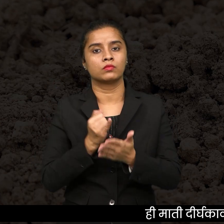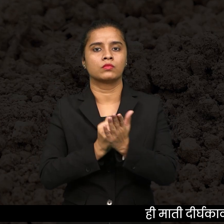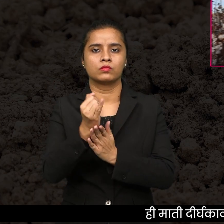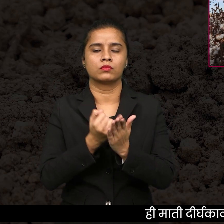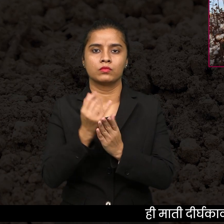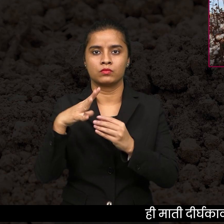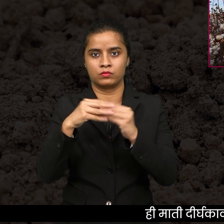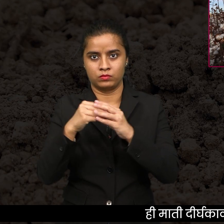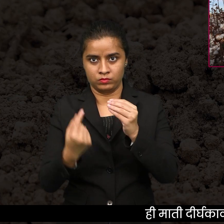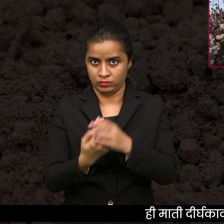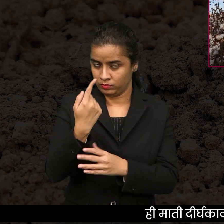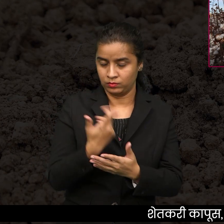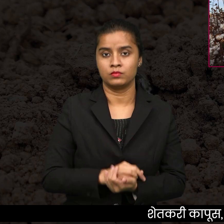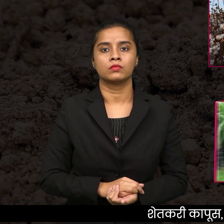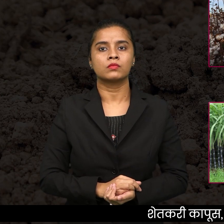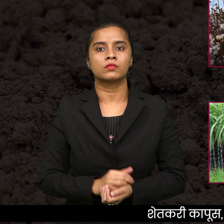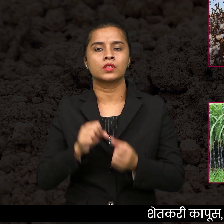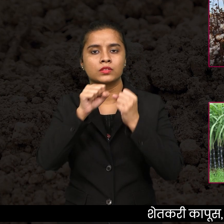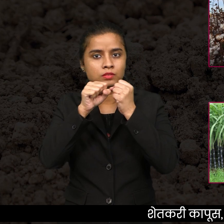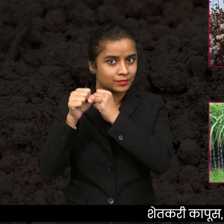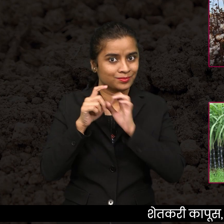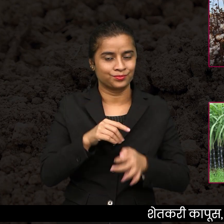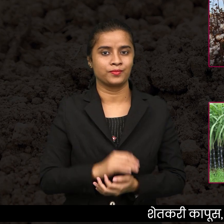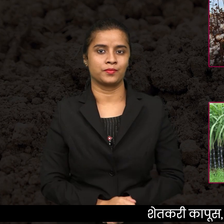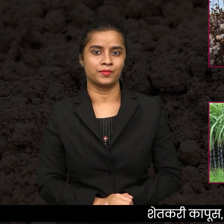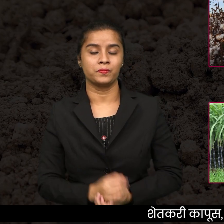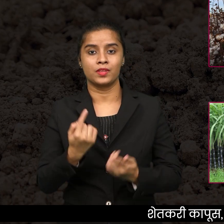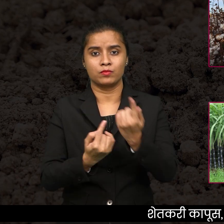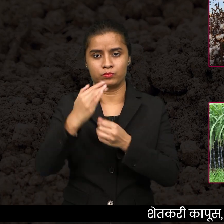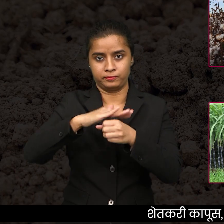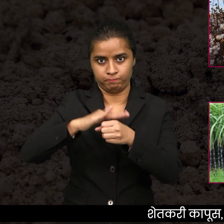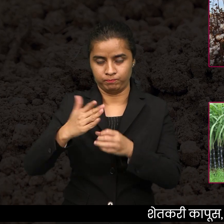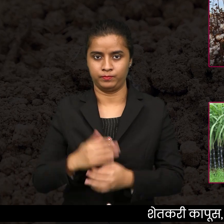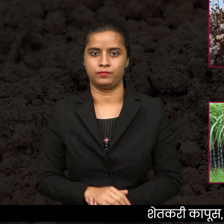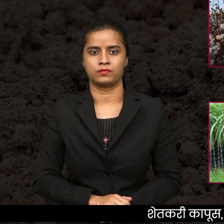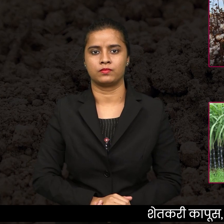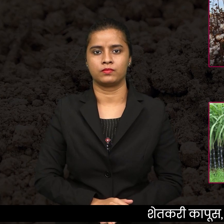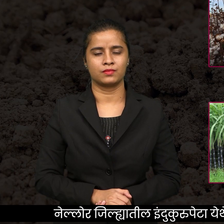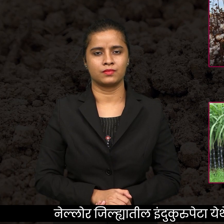दीर्घकाळ पाणी साठवून ठेवते. शेतकरी कापूस, ऊस, भात पिकवतात.